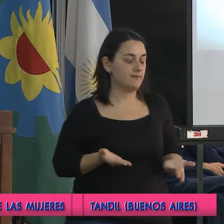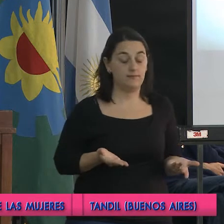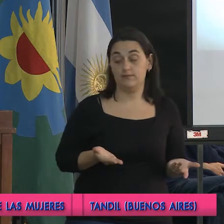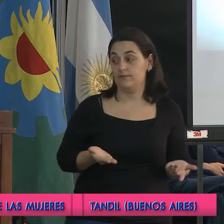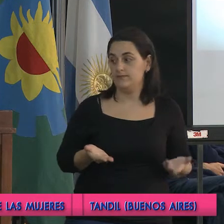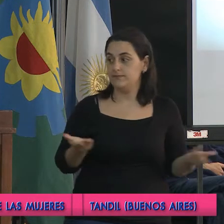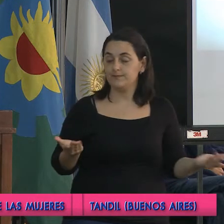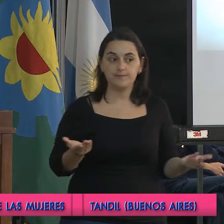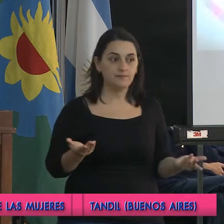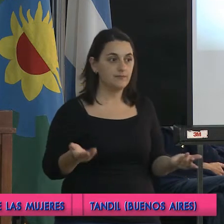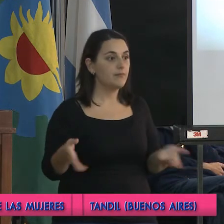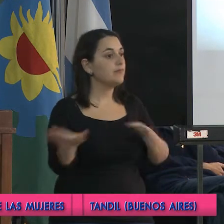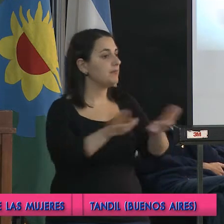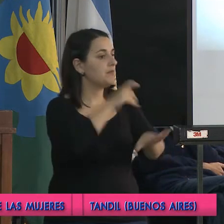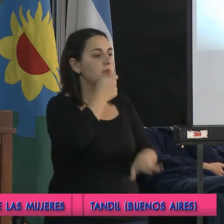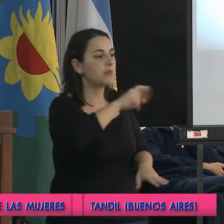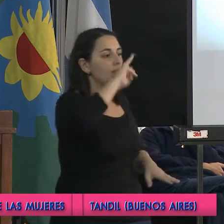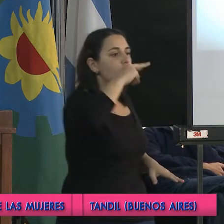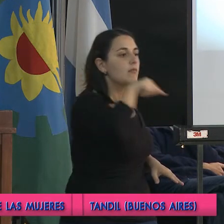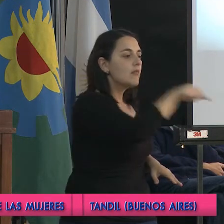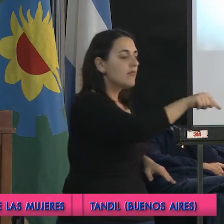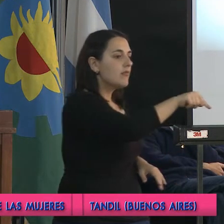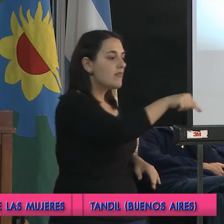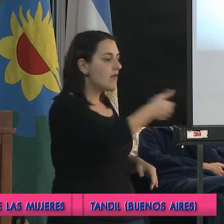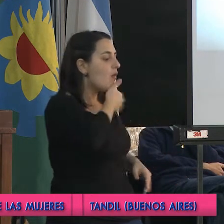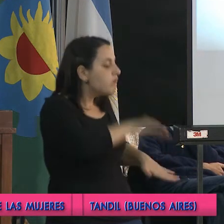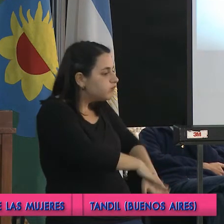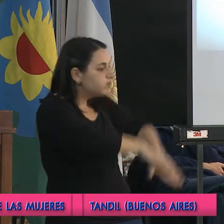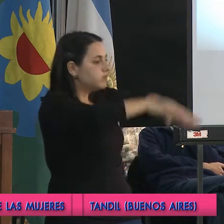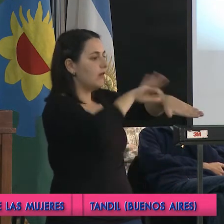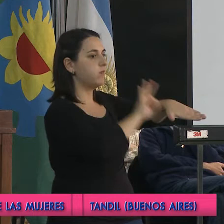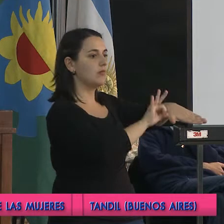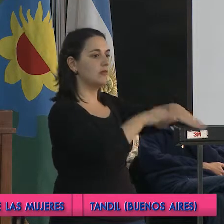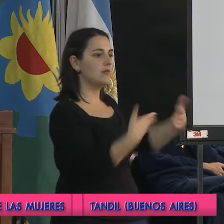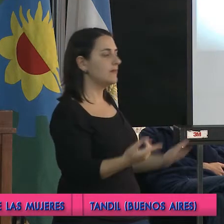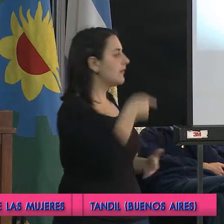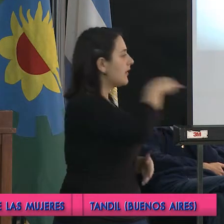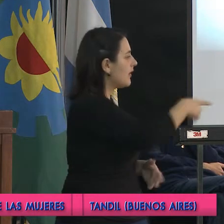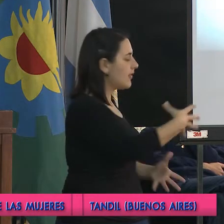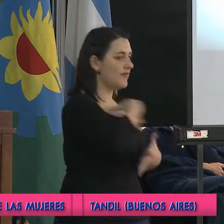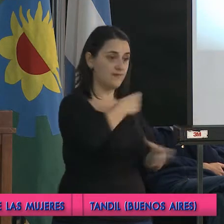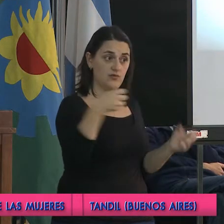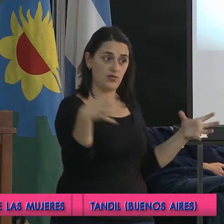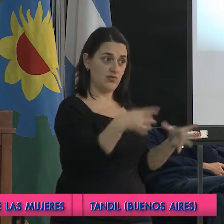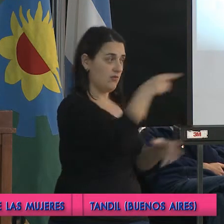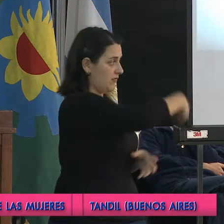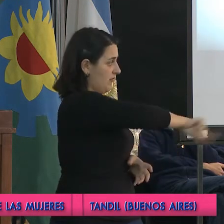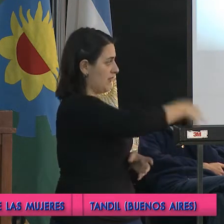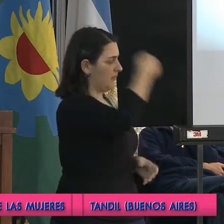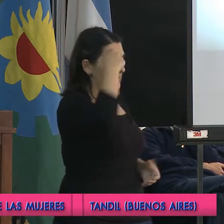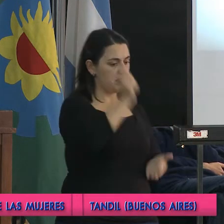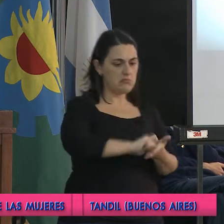Después de la reciente inundación en la ciudad de La Plata, la Defensoría del Público redactó una guía de cobertura